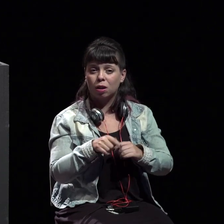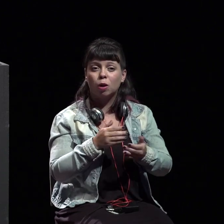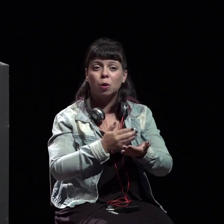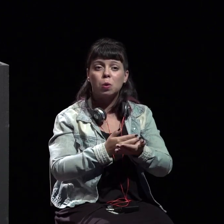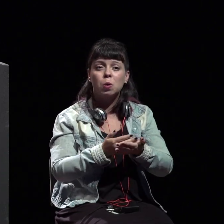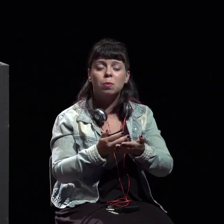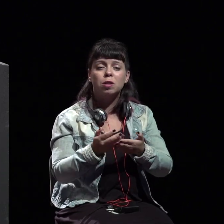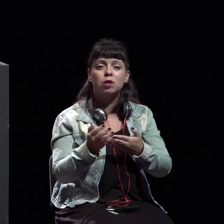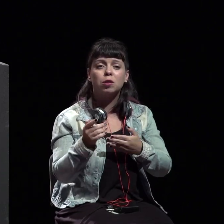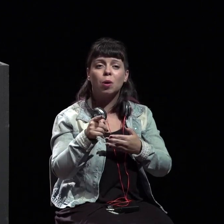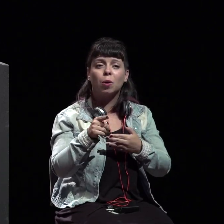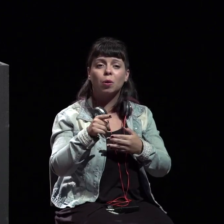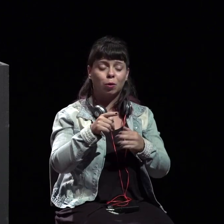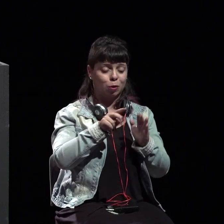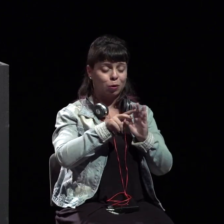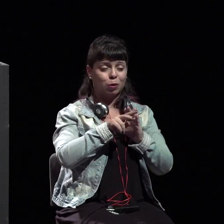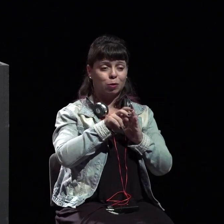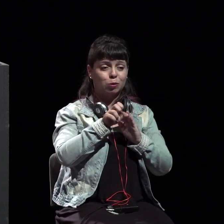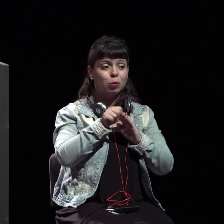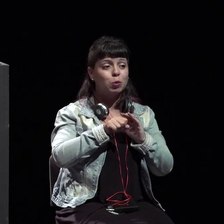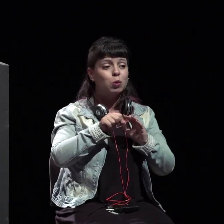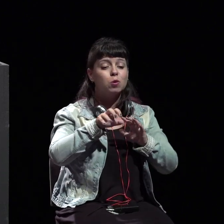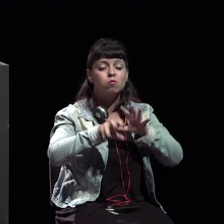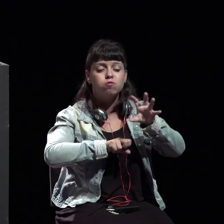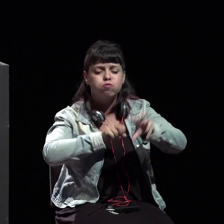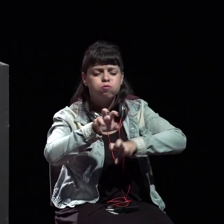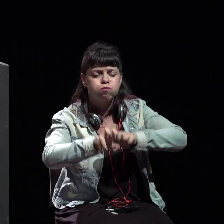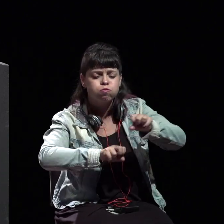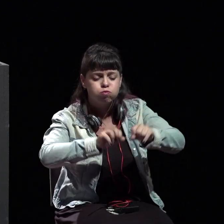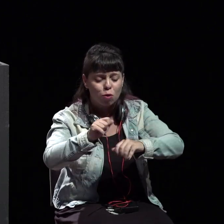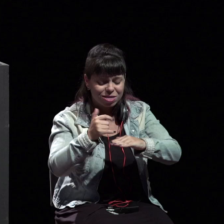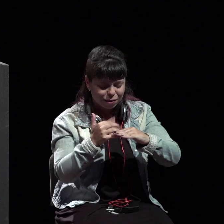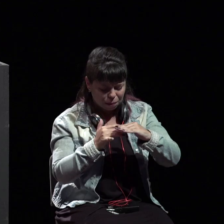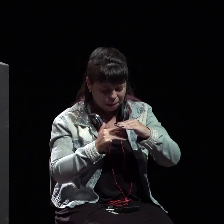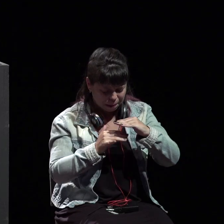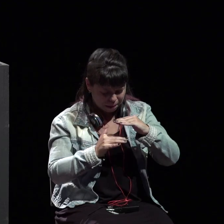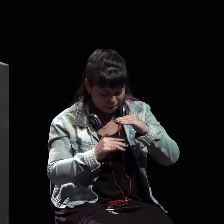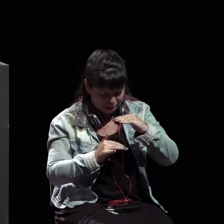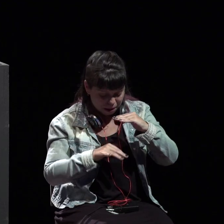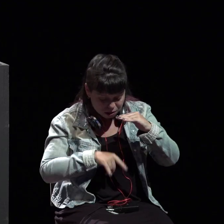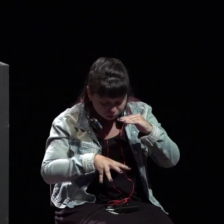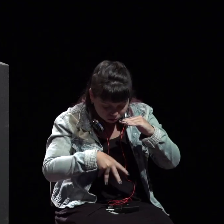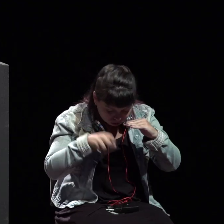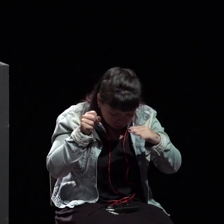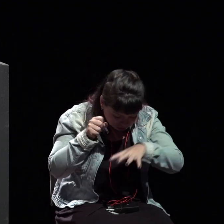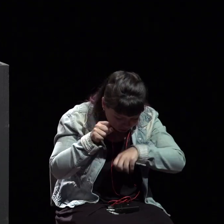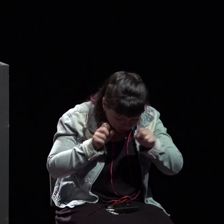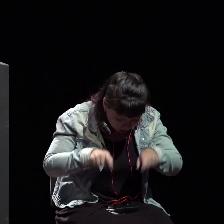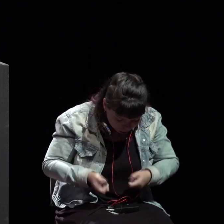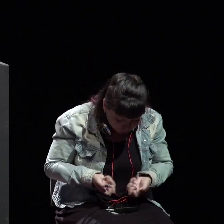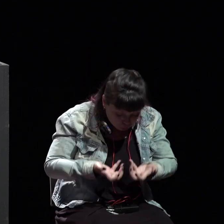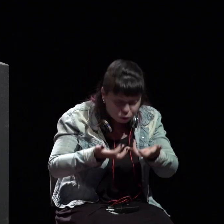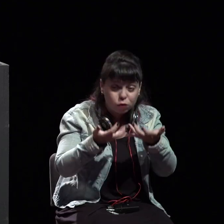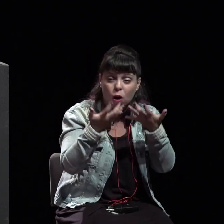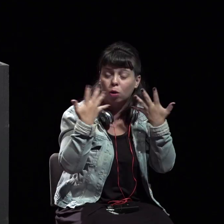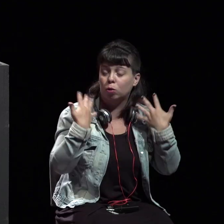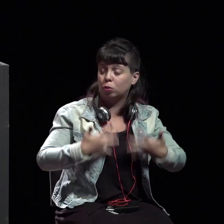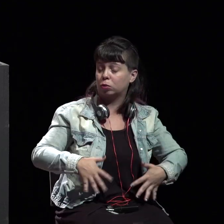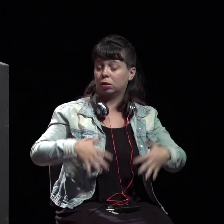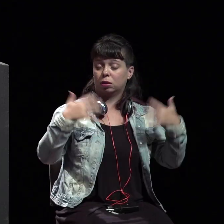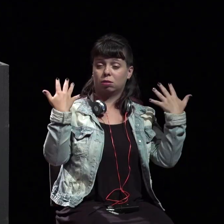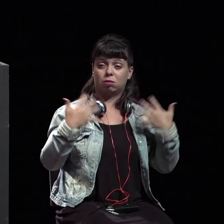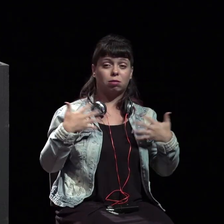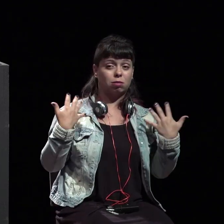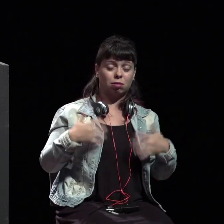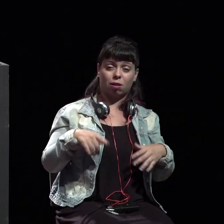versão edulcorada do 29 como algo soterrado em camadas distantes da nossa história, volta assustadoramente